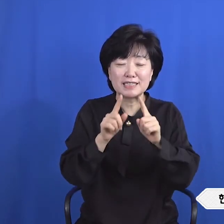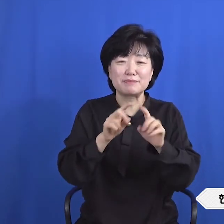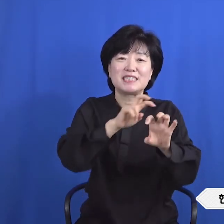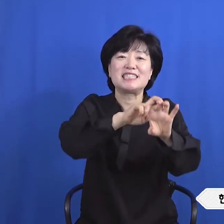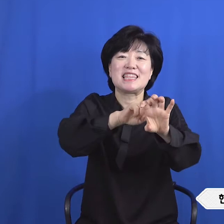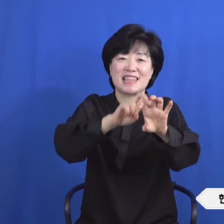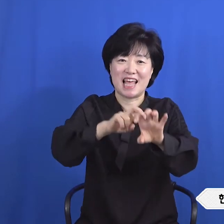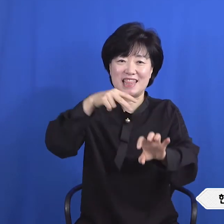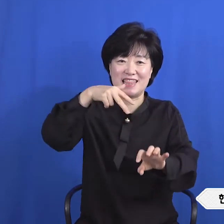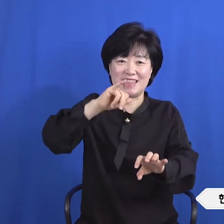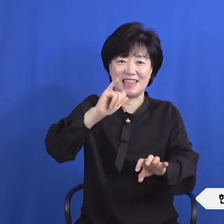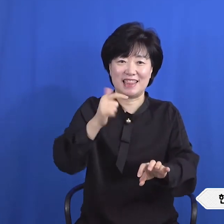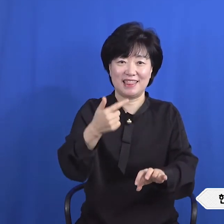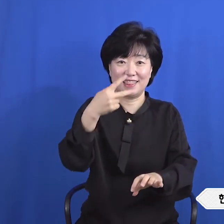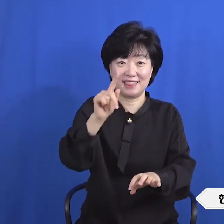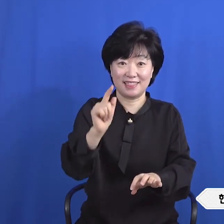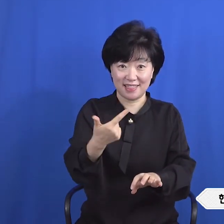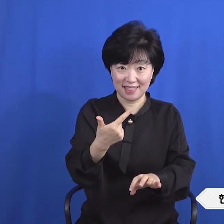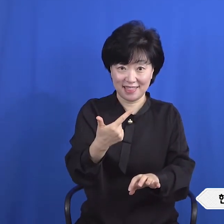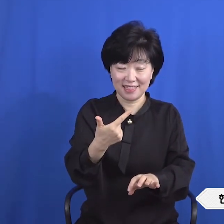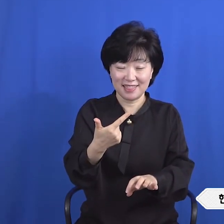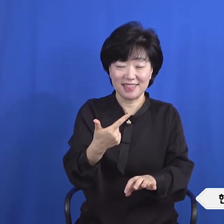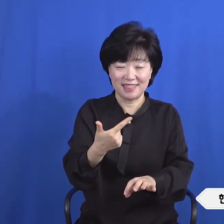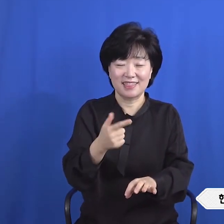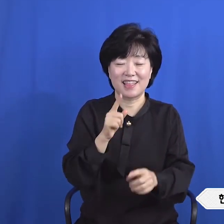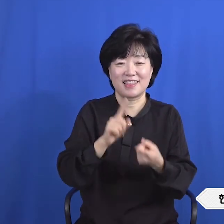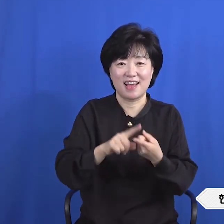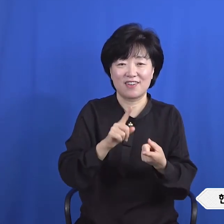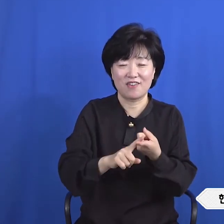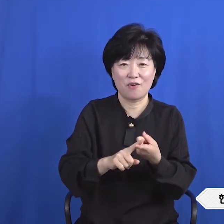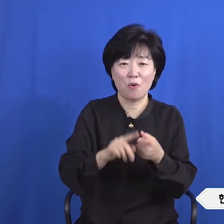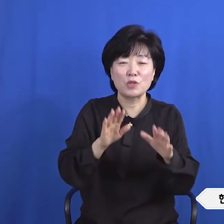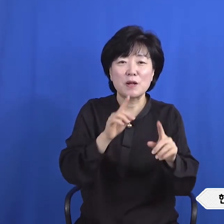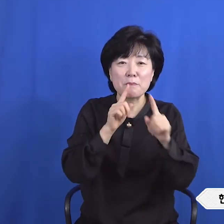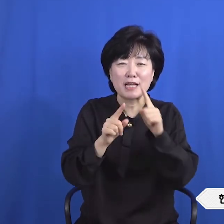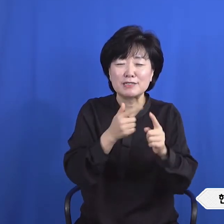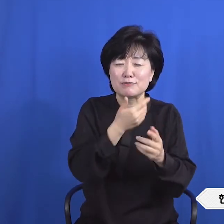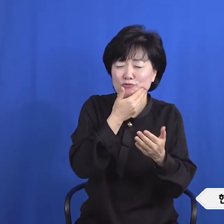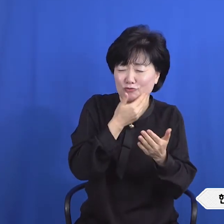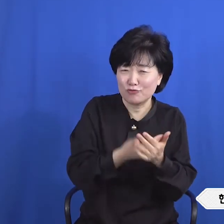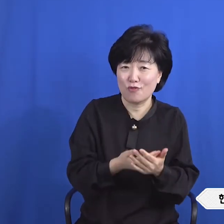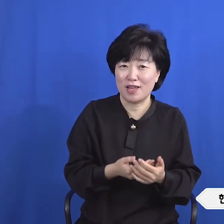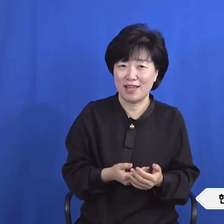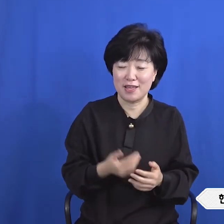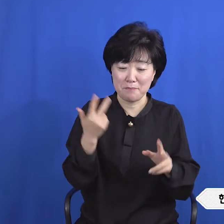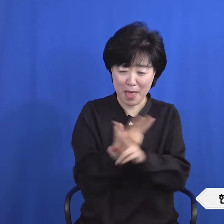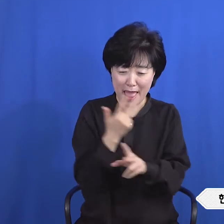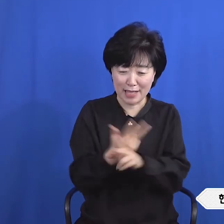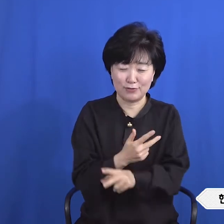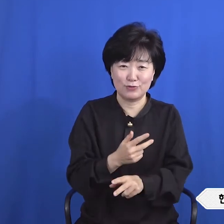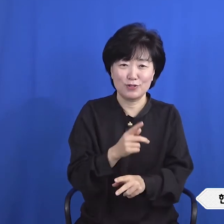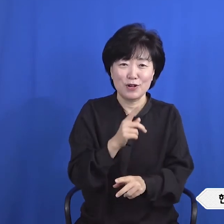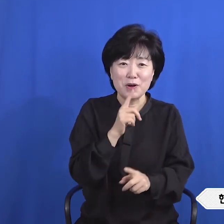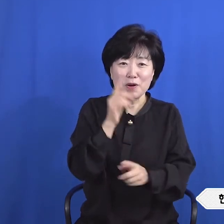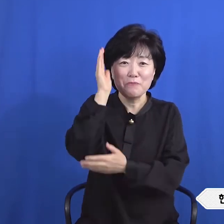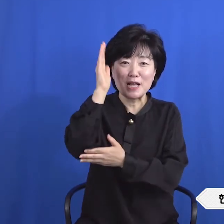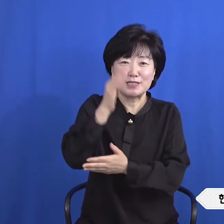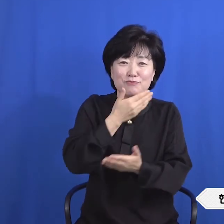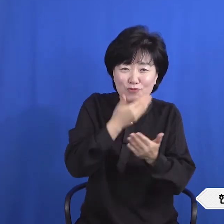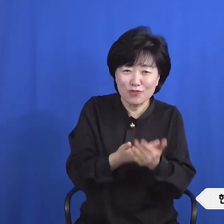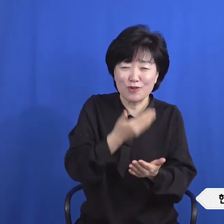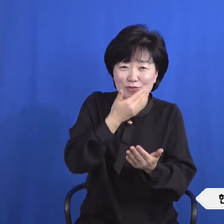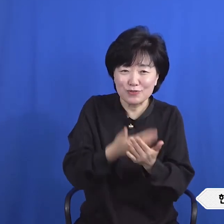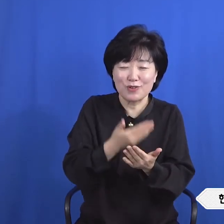대한 것입니다. 그래서 오늘 말씀이 중요합니다. 제가 주일마다 중요하다고 하지만 오늘 말씀